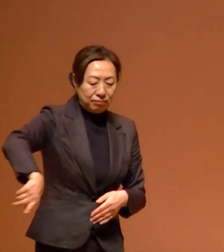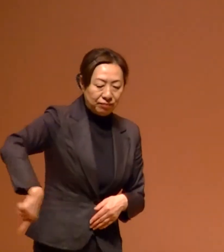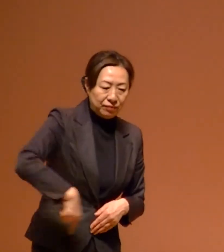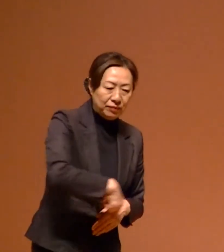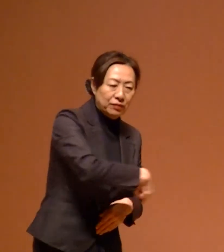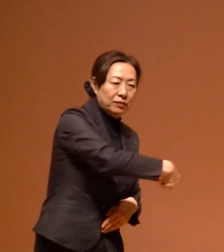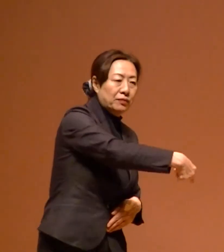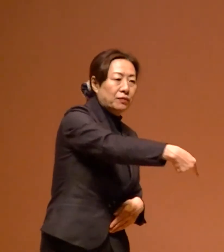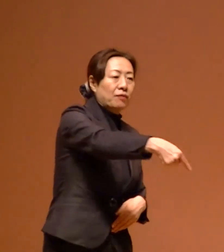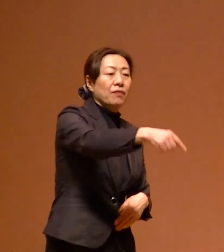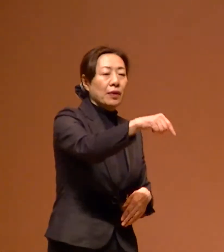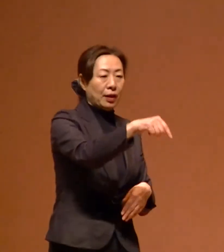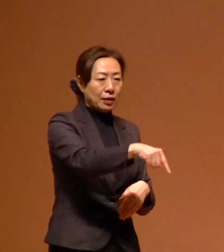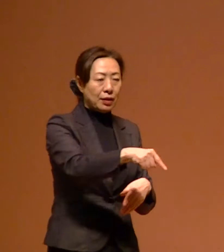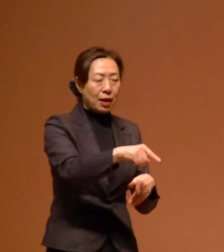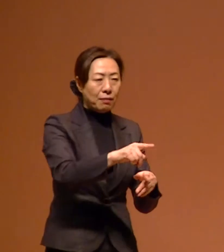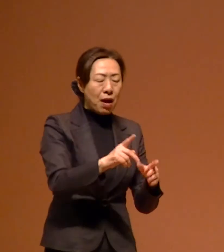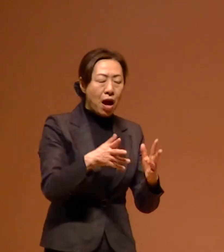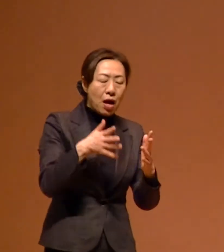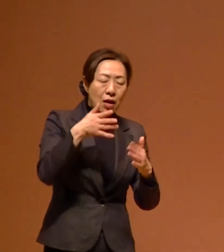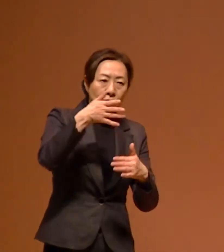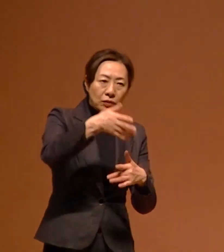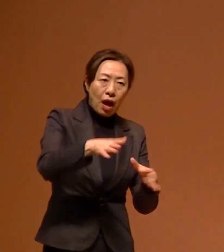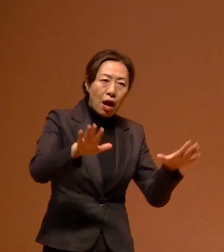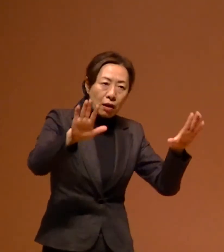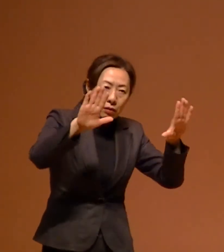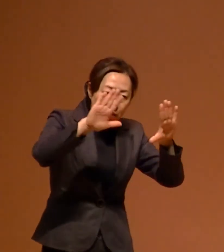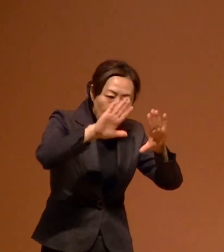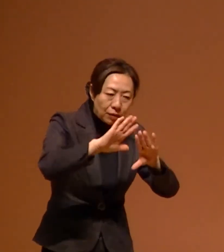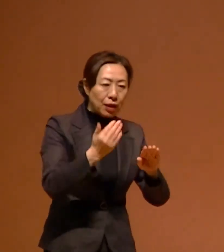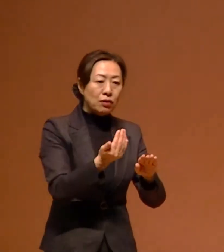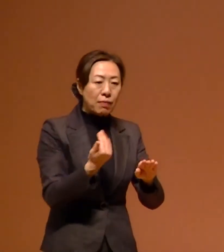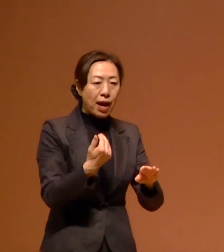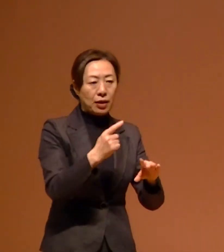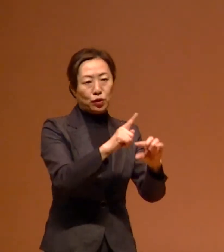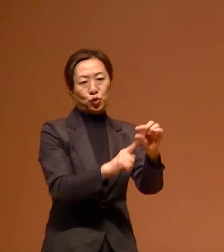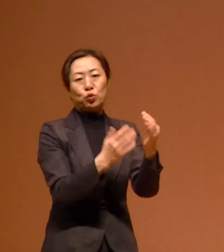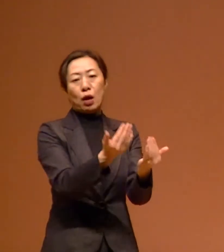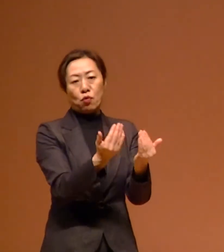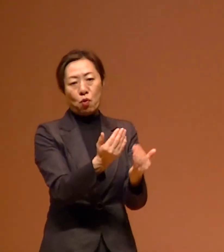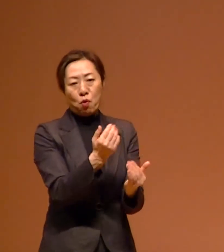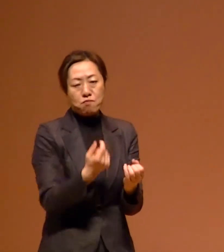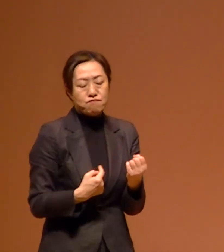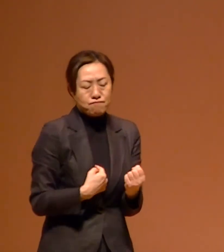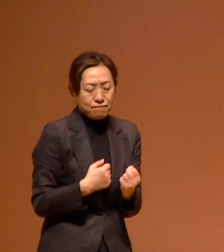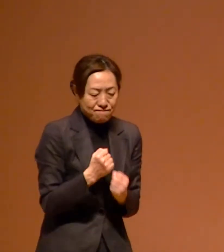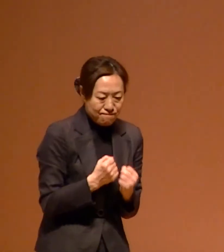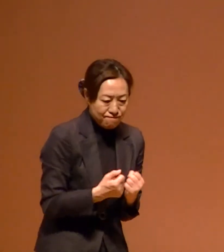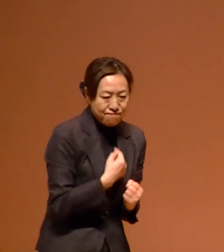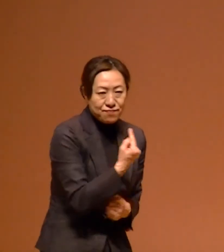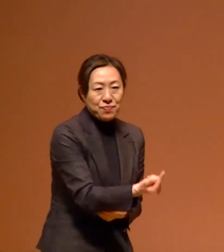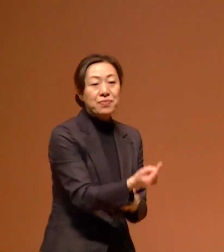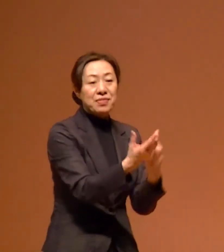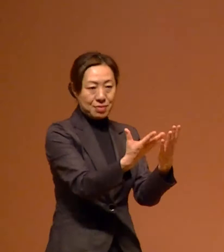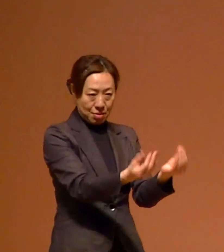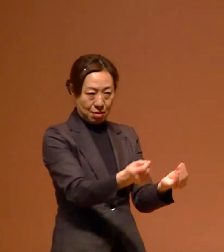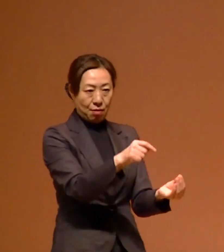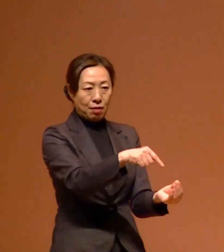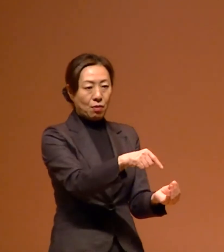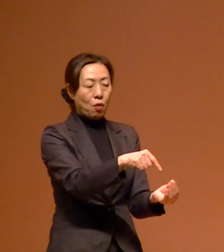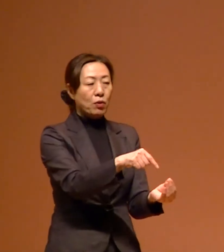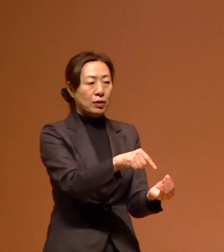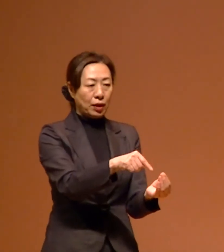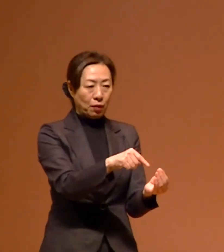あなんとか暗くなる前に学校に着いたんです。でそこ